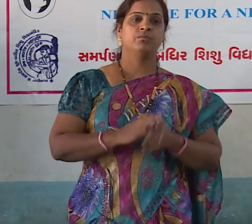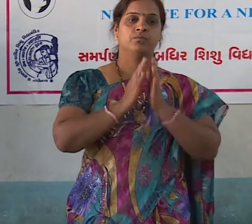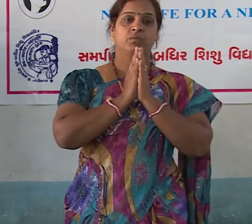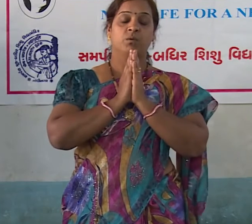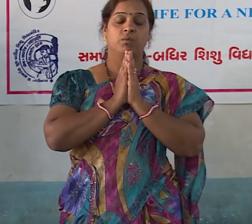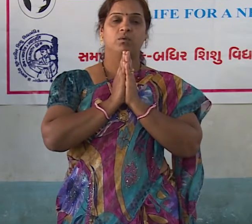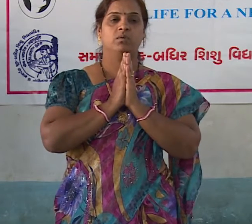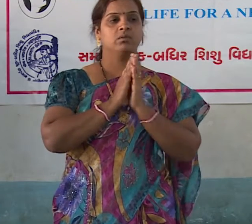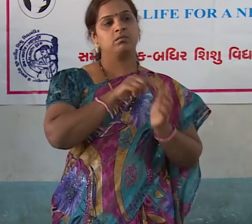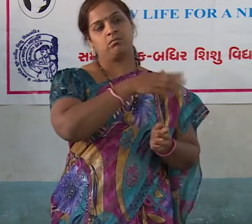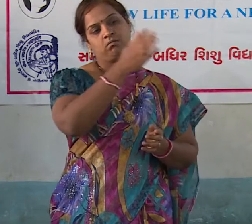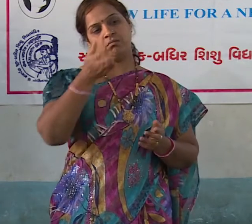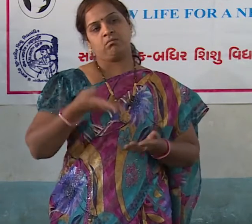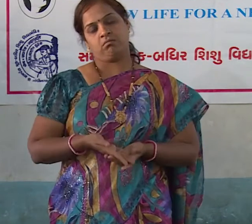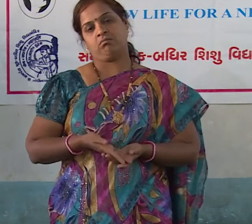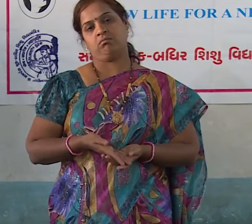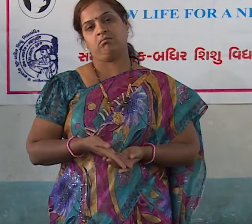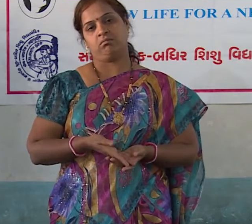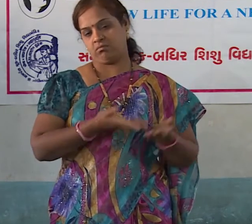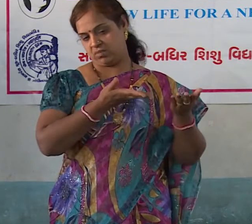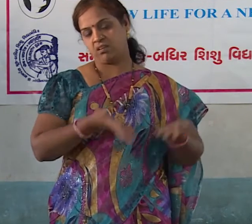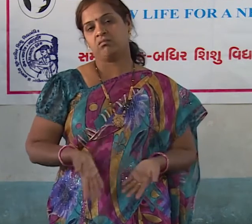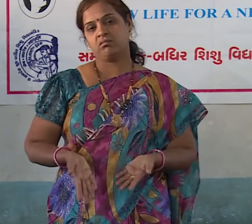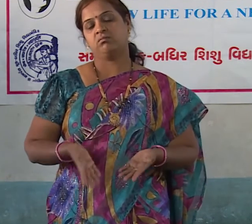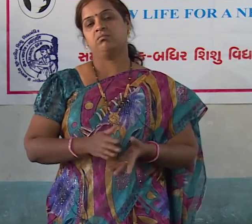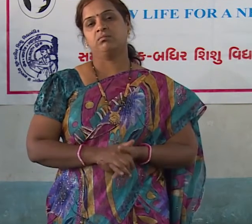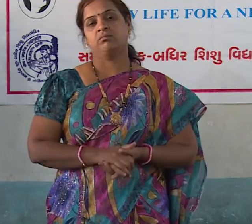अपना ही नहीं बनाया तो भगवान क्यों आपके पास आएगा।